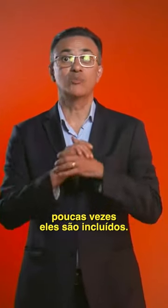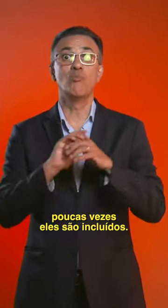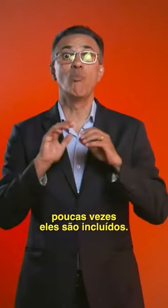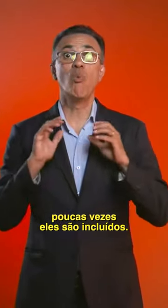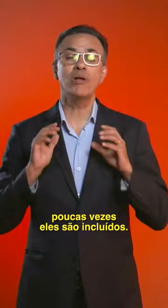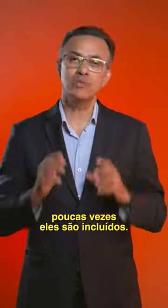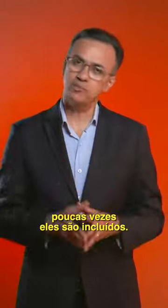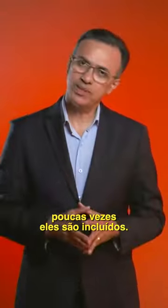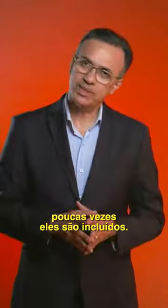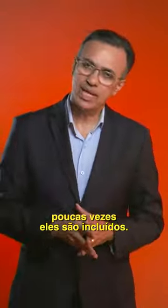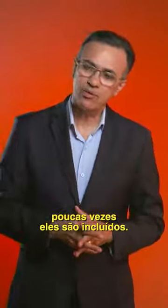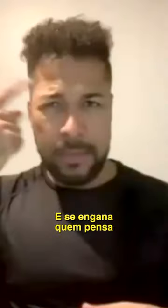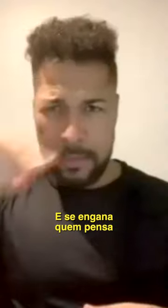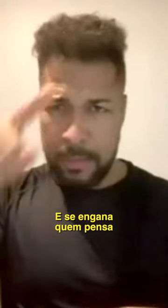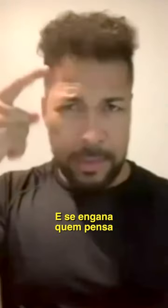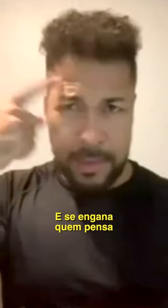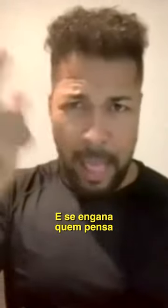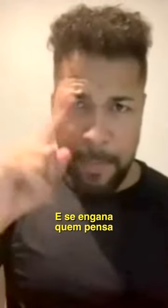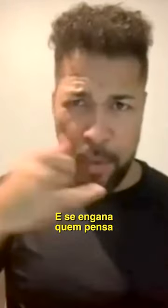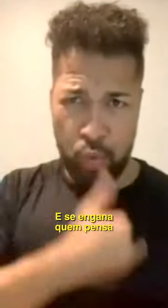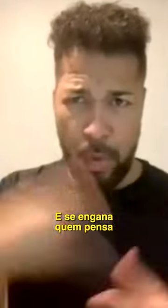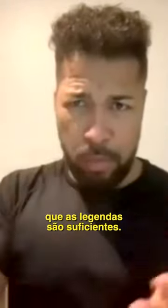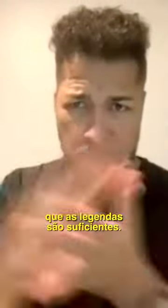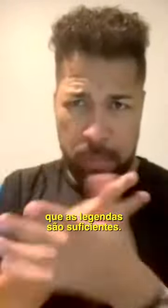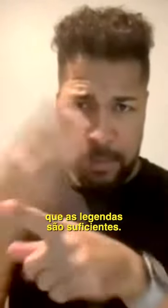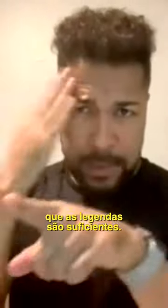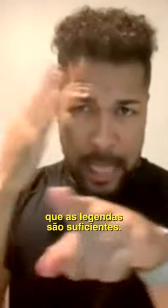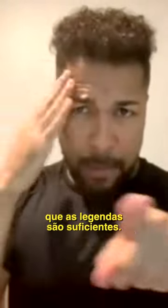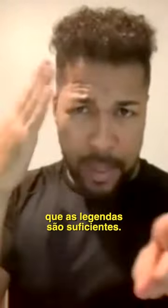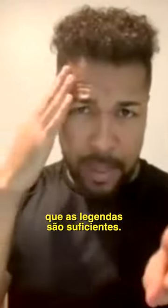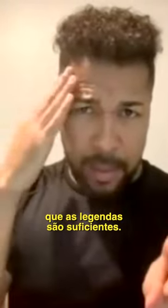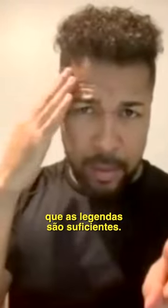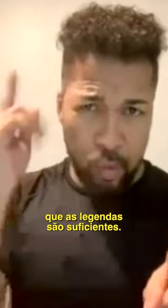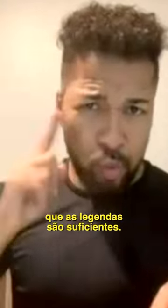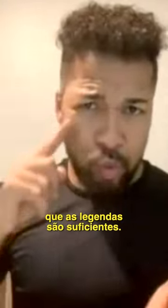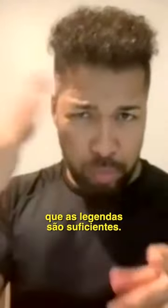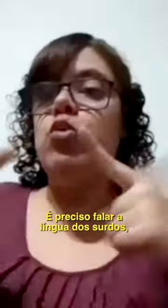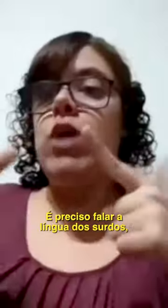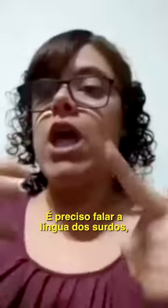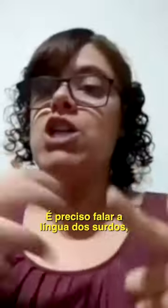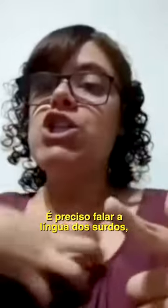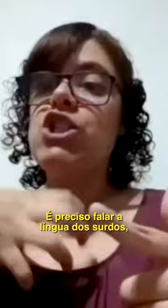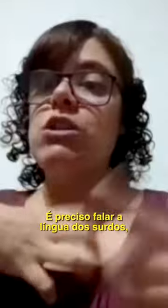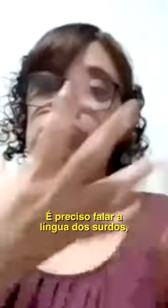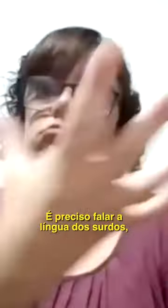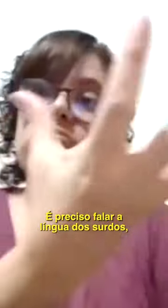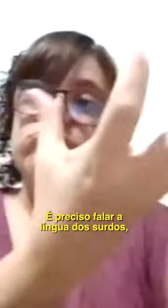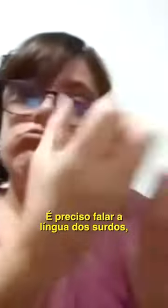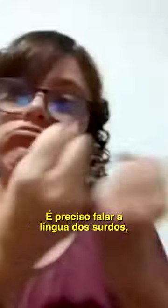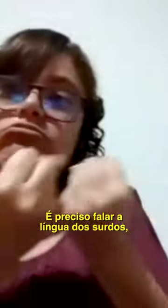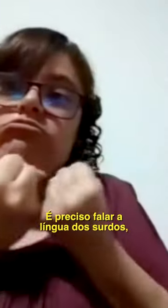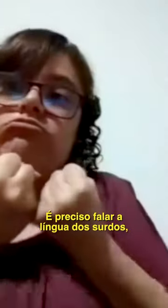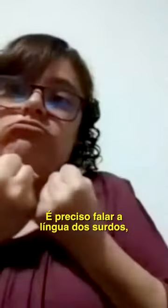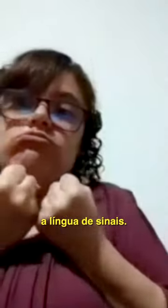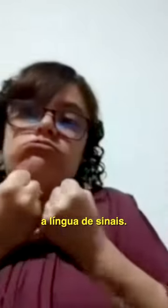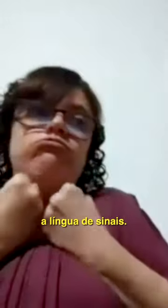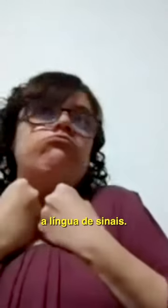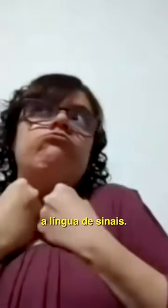eles são incluídos. E se engana quem pensa que as legendas são suficientes. É preciso falar a língua dos surdos, a língua de